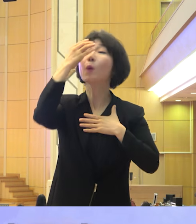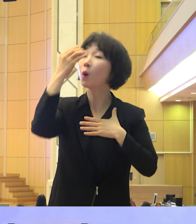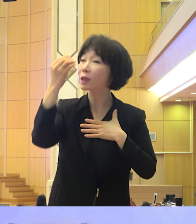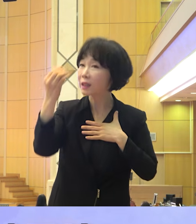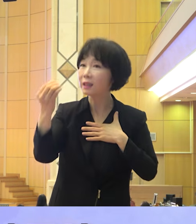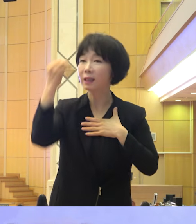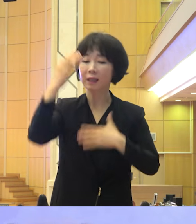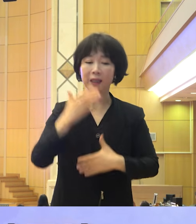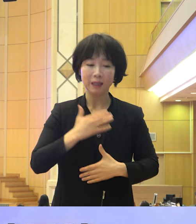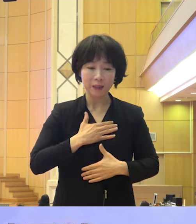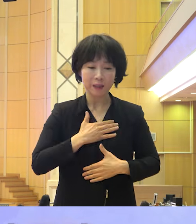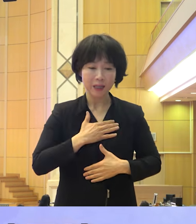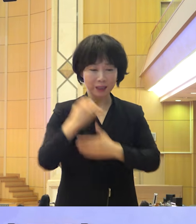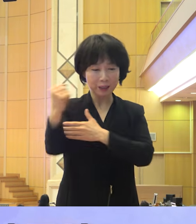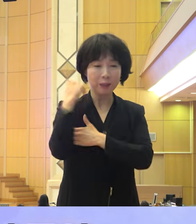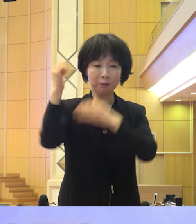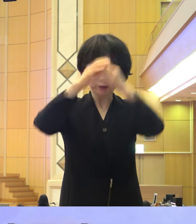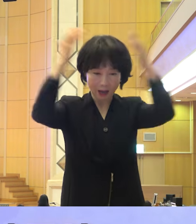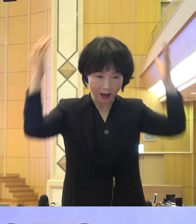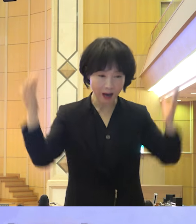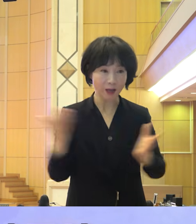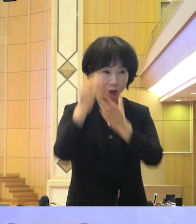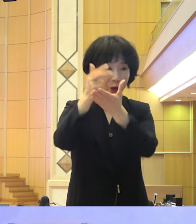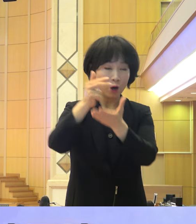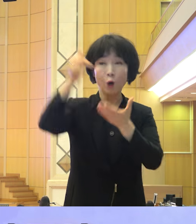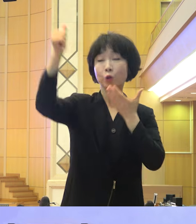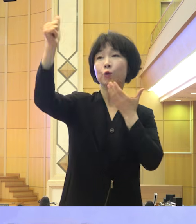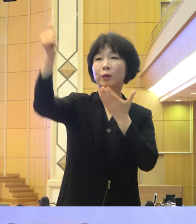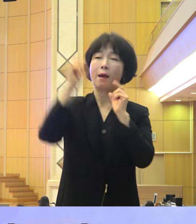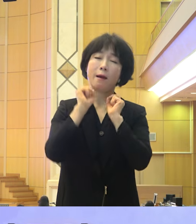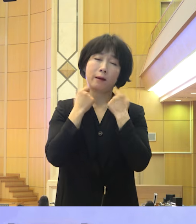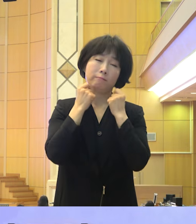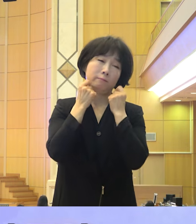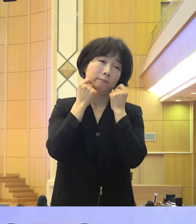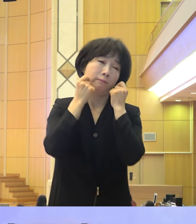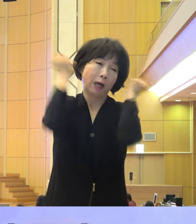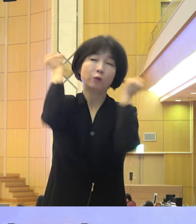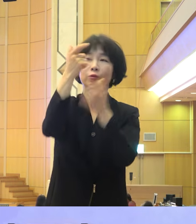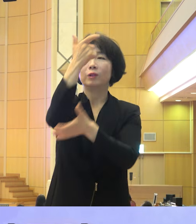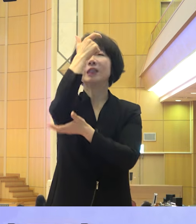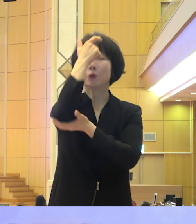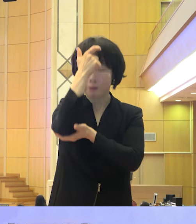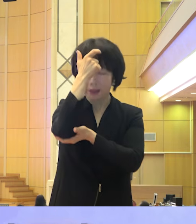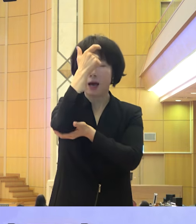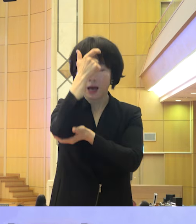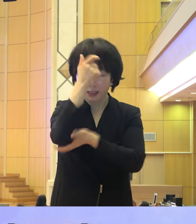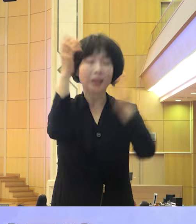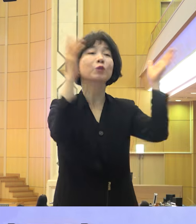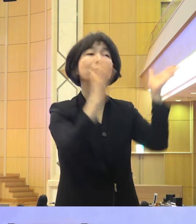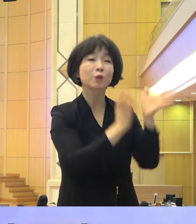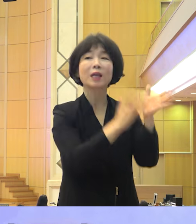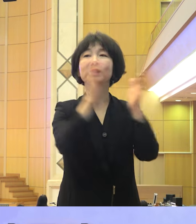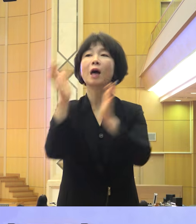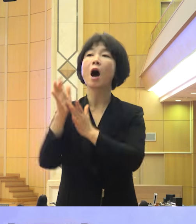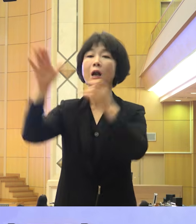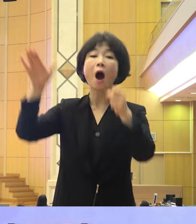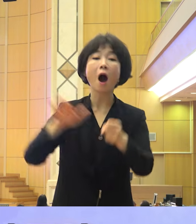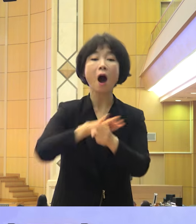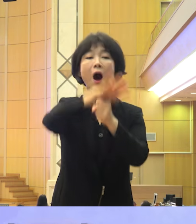밝히 보이니 나 힘을 다하여 주께 간구합니다.